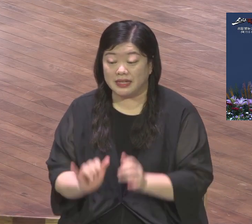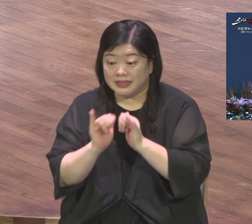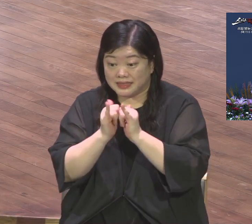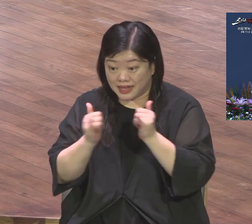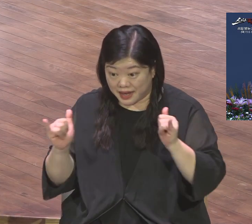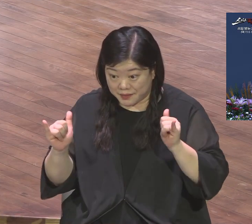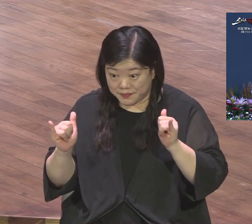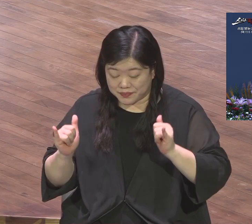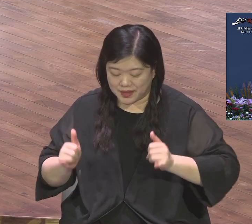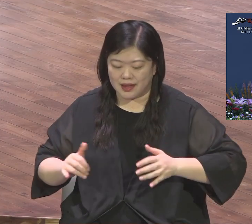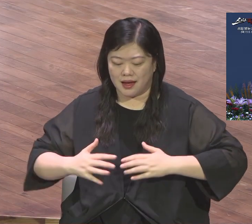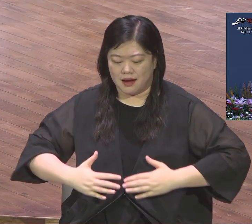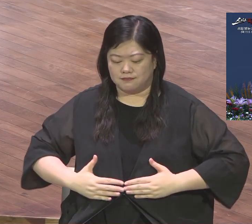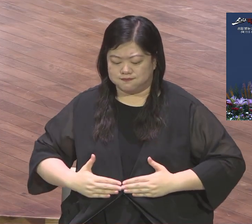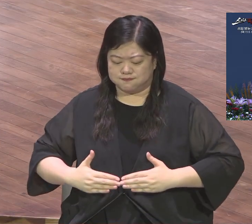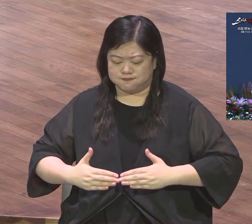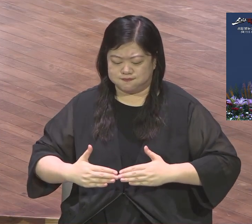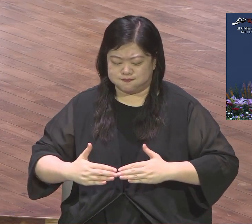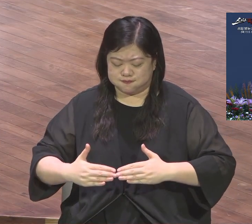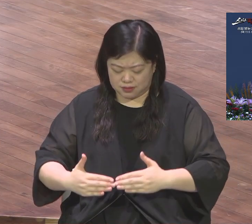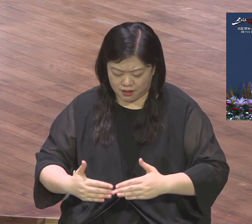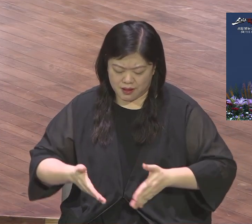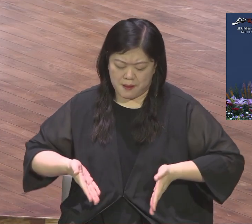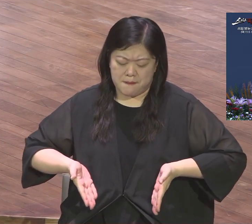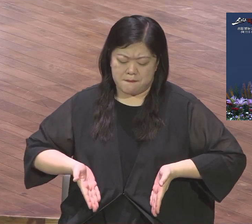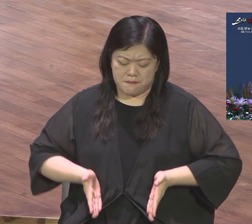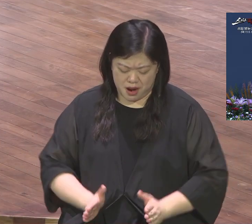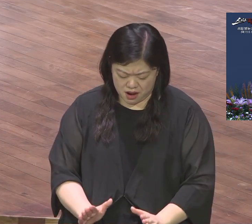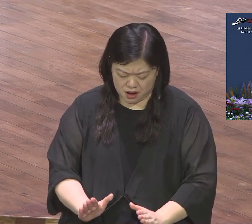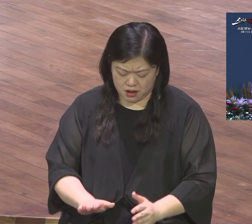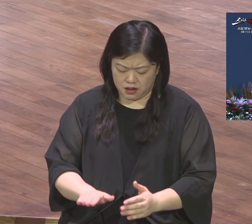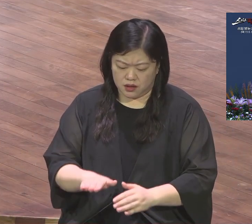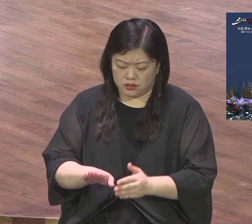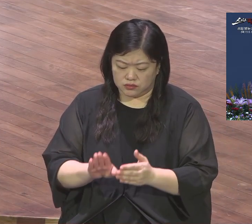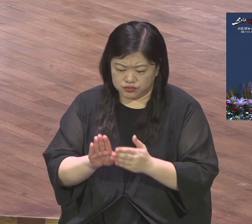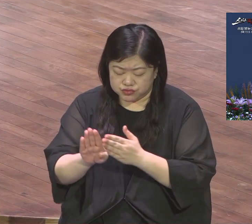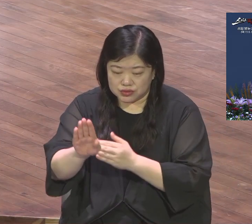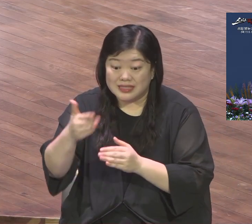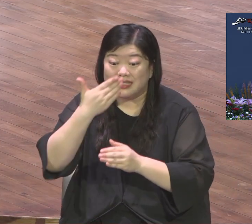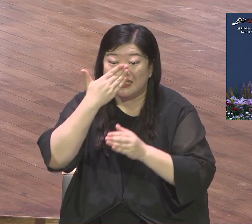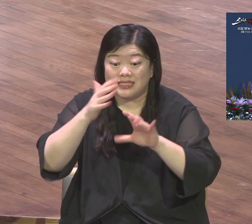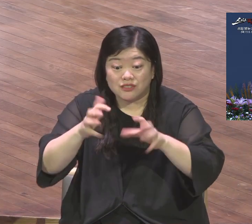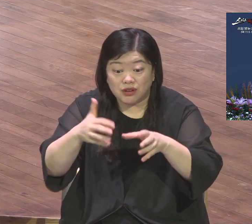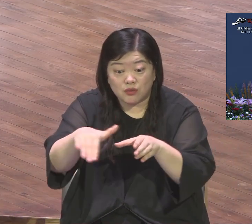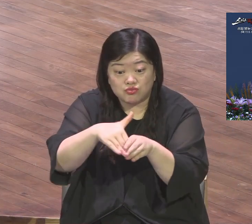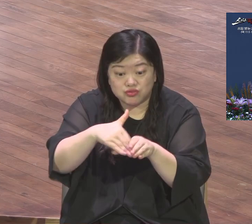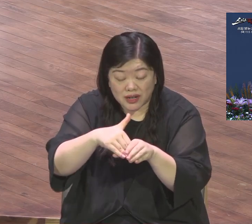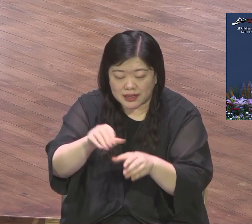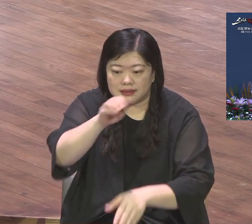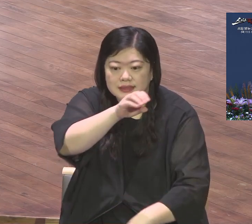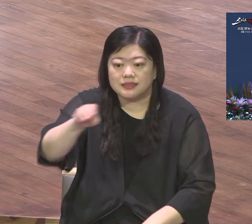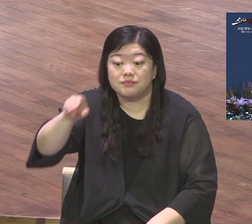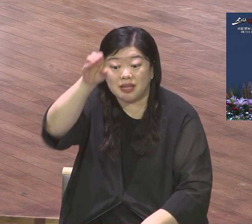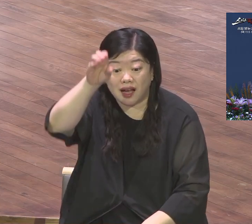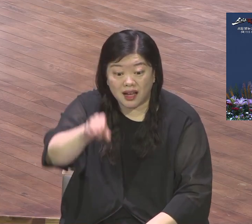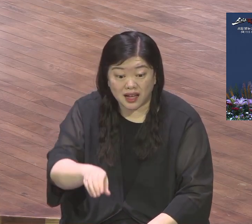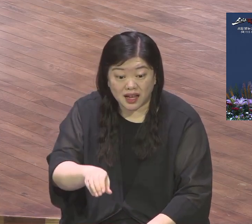죽는데 가장 처참한 죽음이 십자가 처형인데 이 십자가를 예수님께서 지게